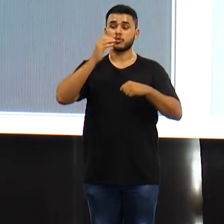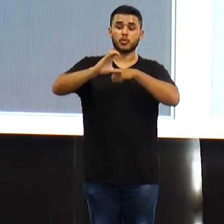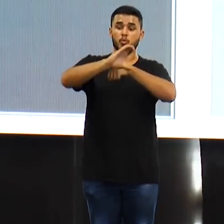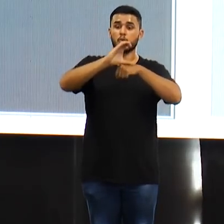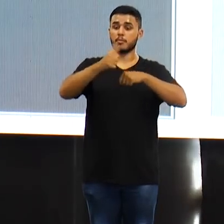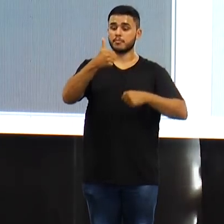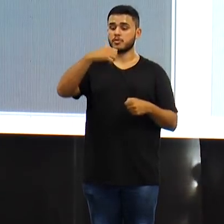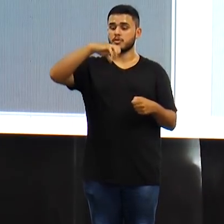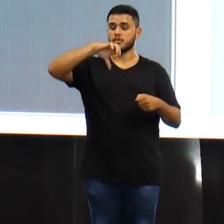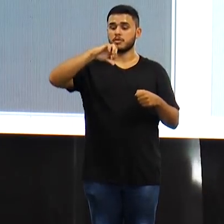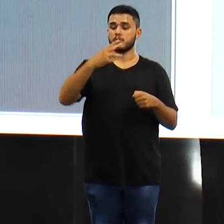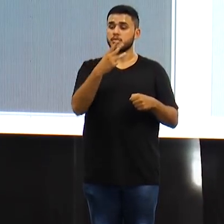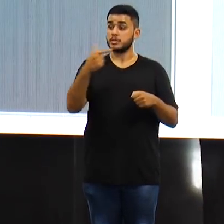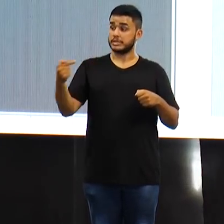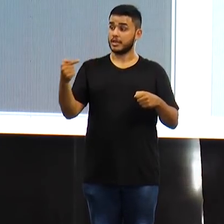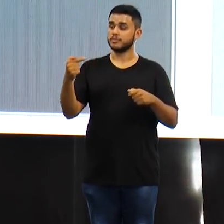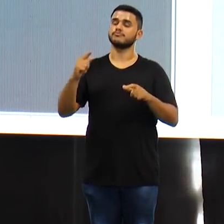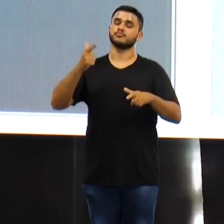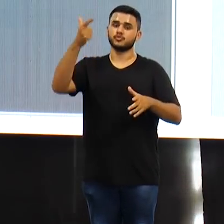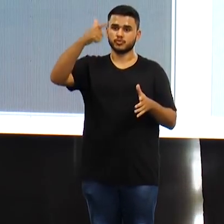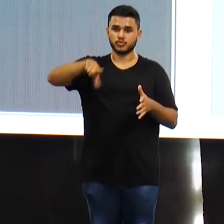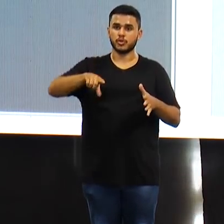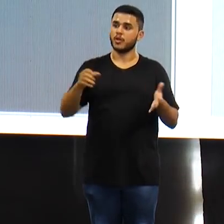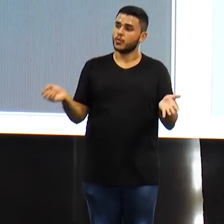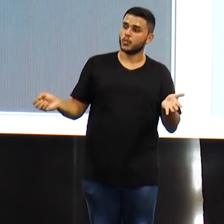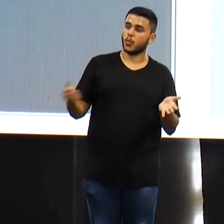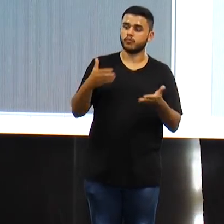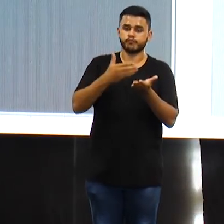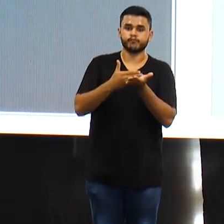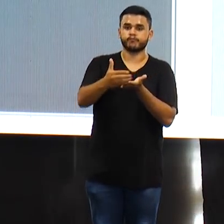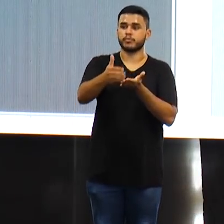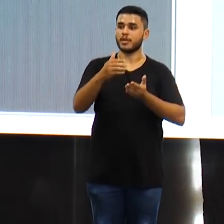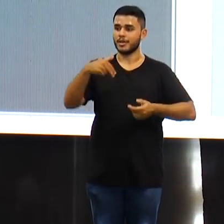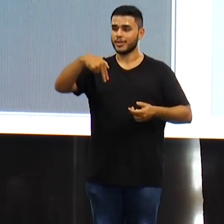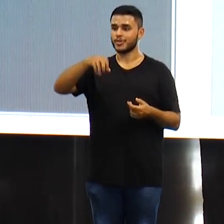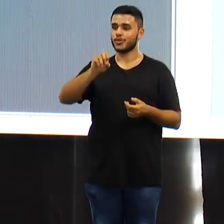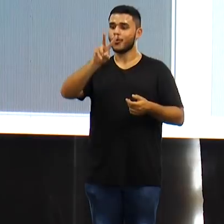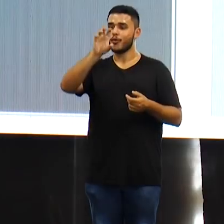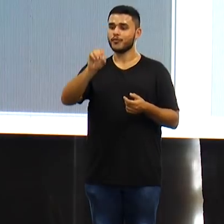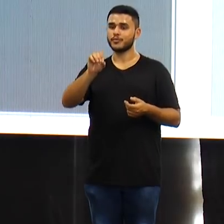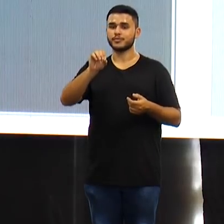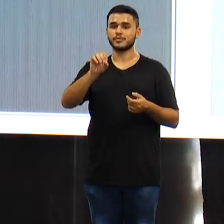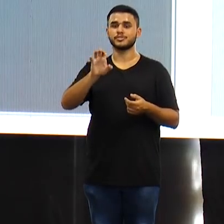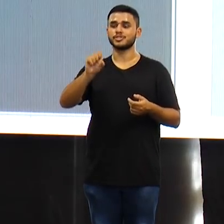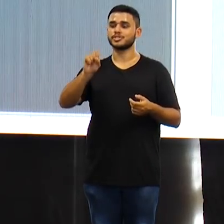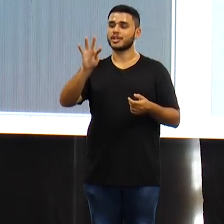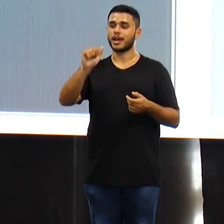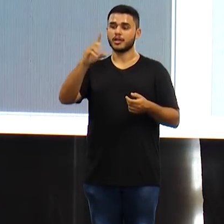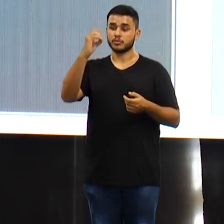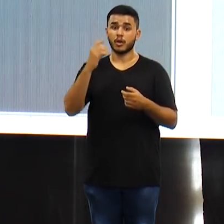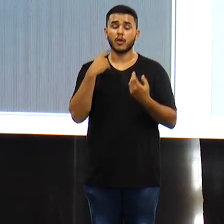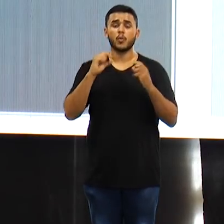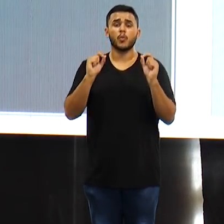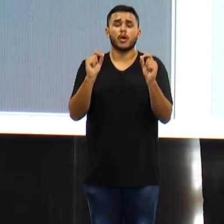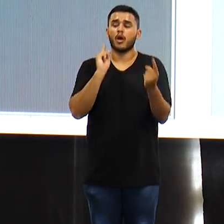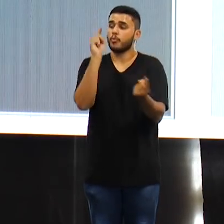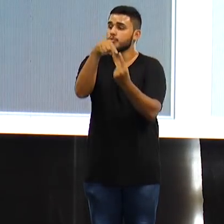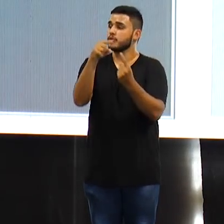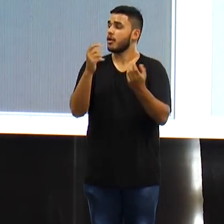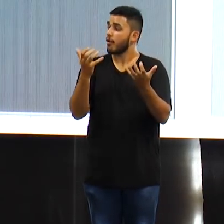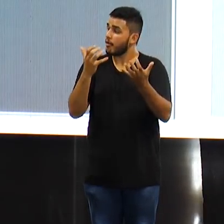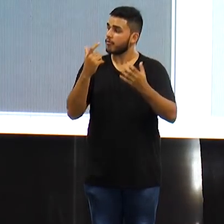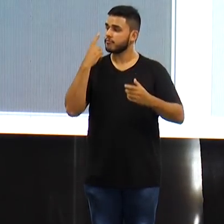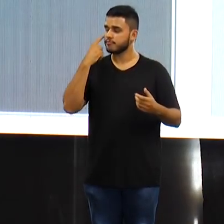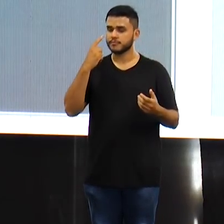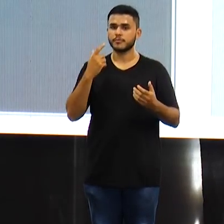de Constituição do Estado Novo, que segundo alguns autores, ela tem uma